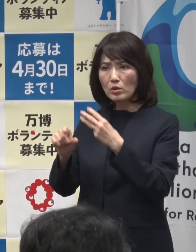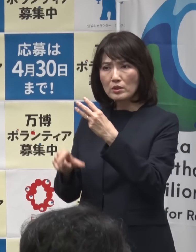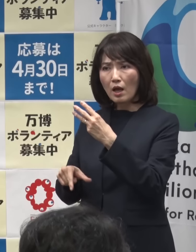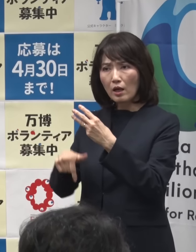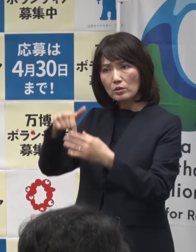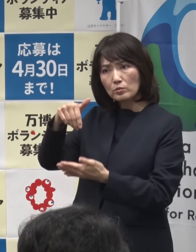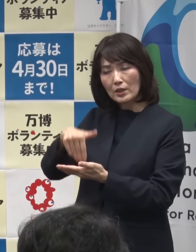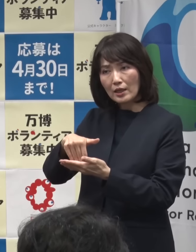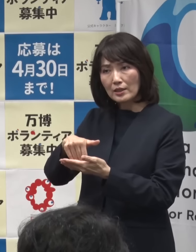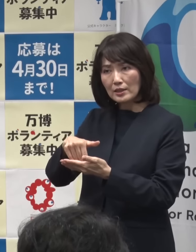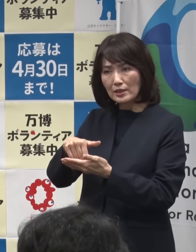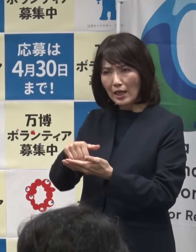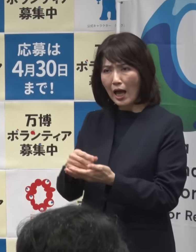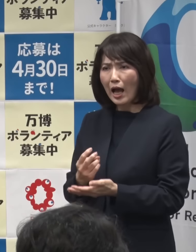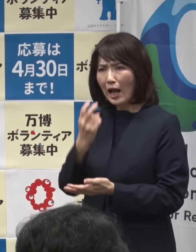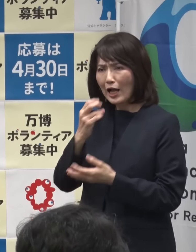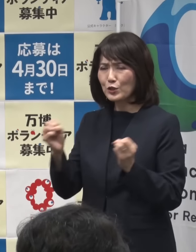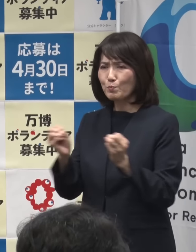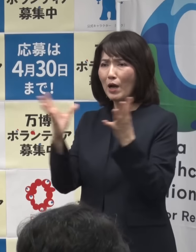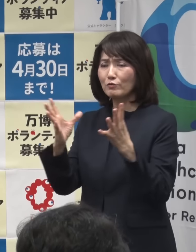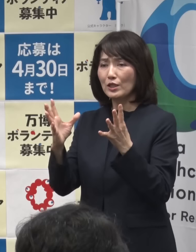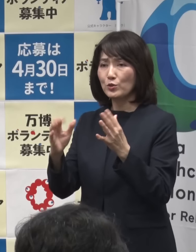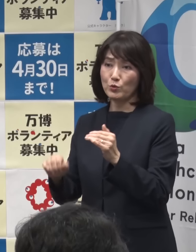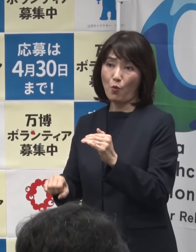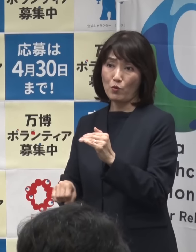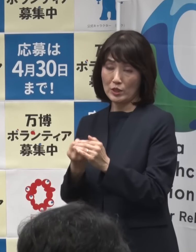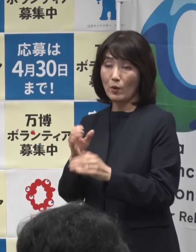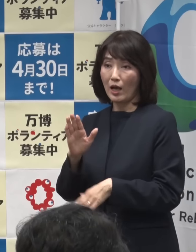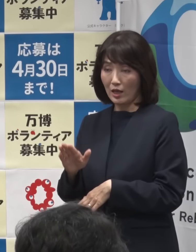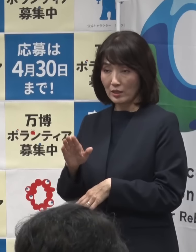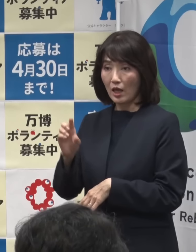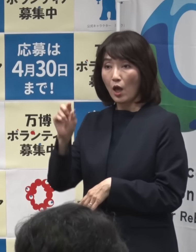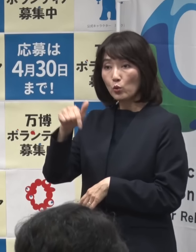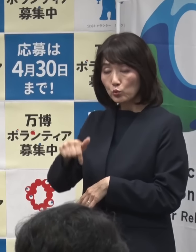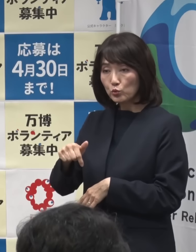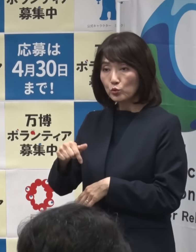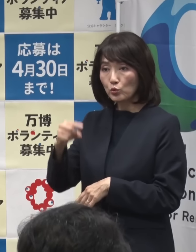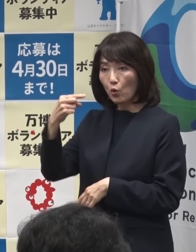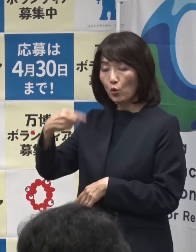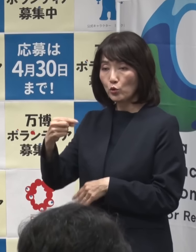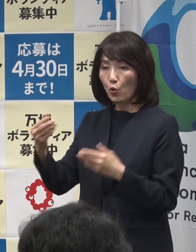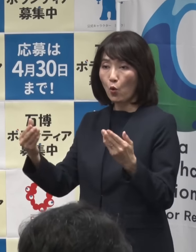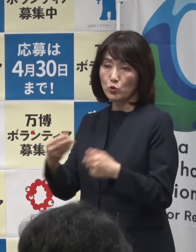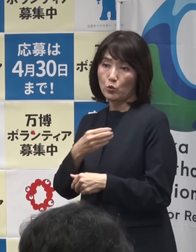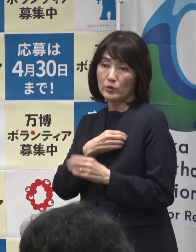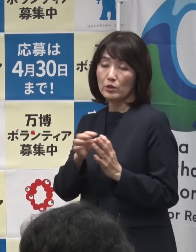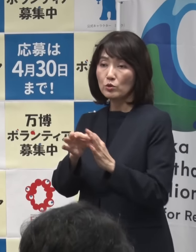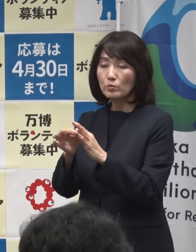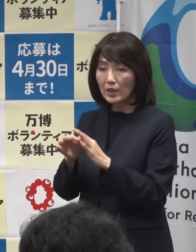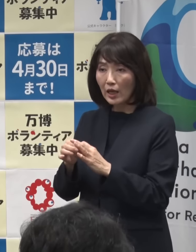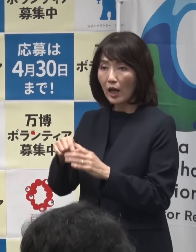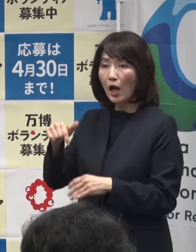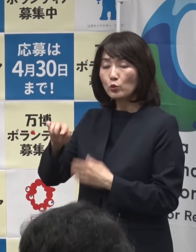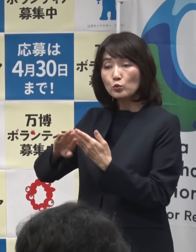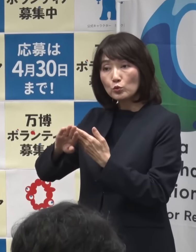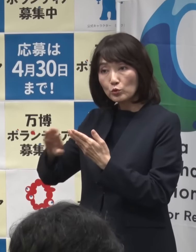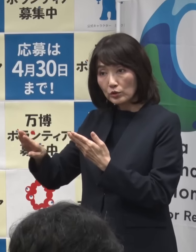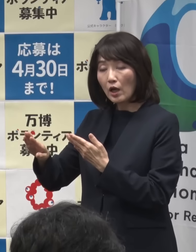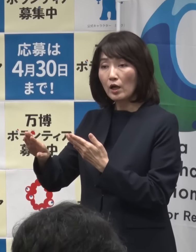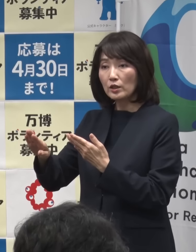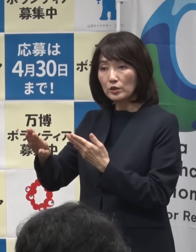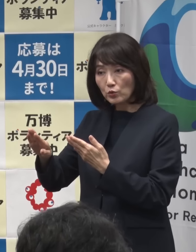したあのガス爆発の事故を受けまして、あの府の教職員組合が先日府教委にあの普段の子どもの招待授業